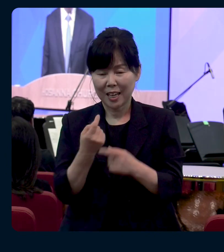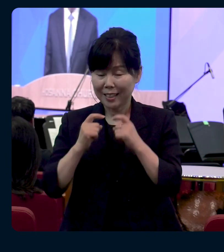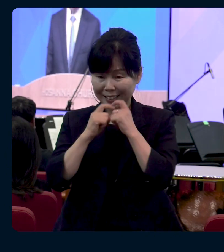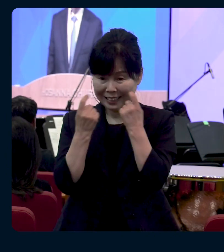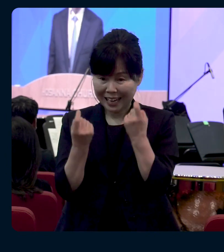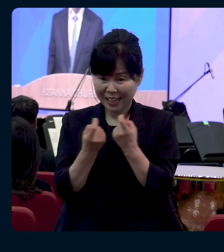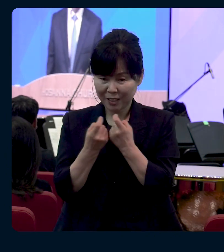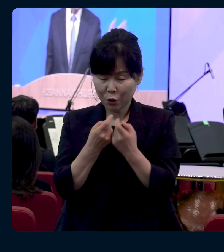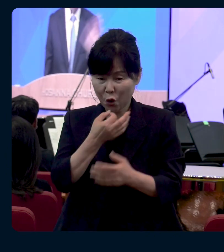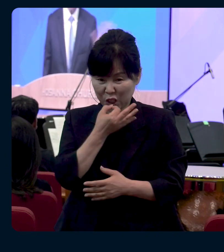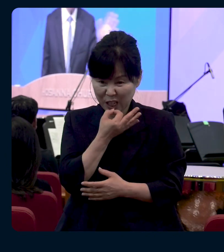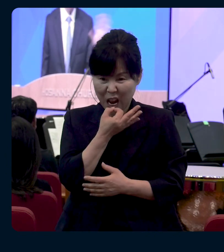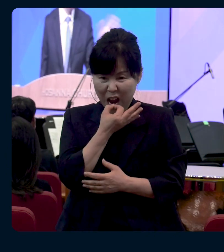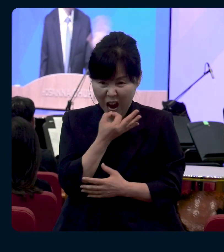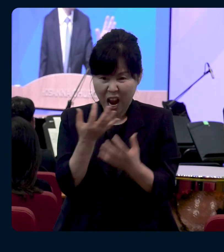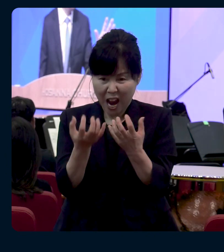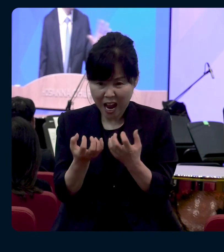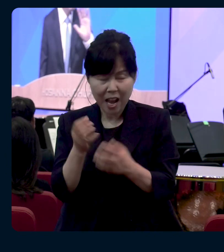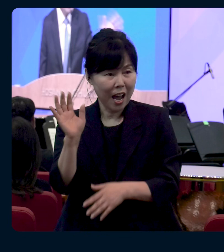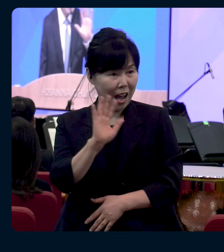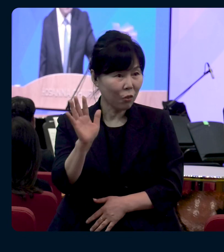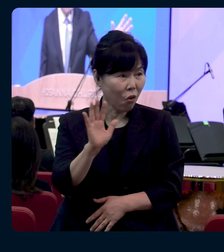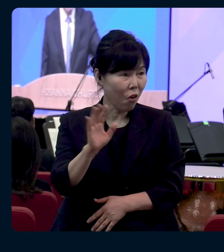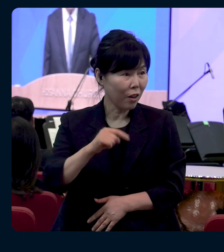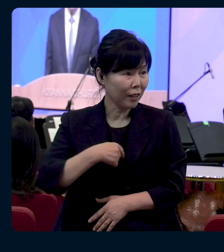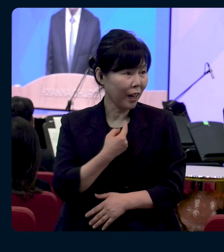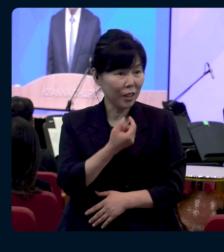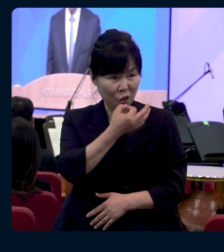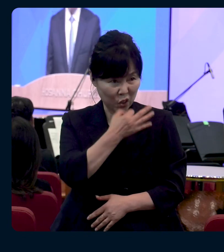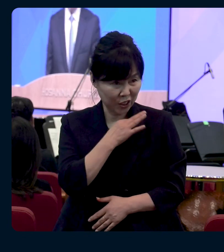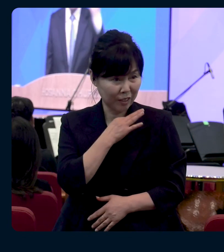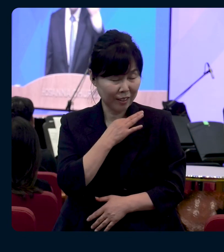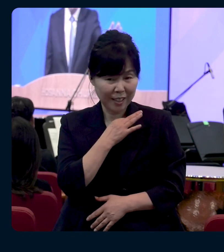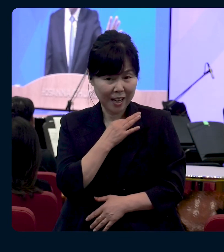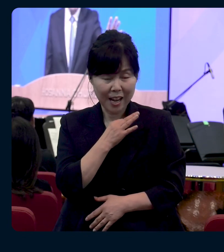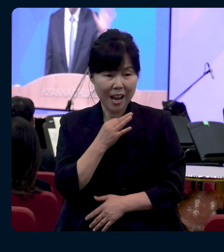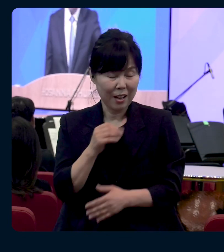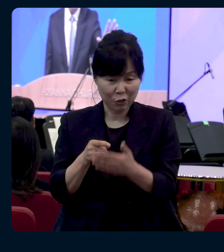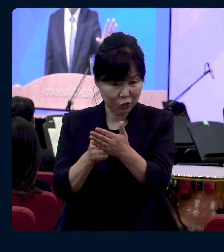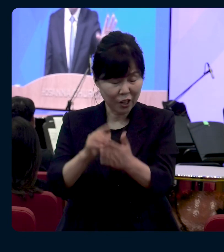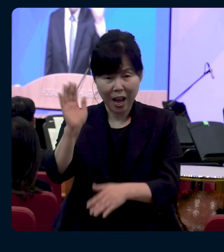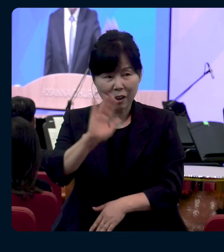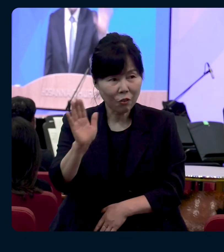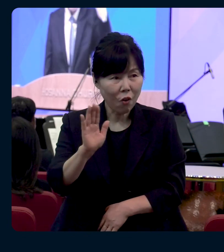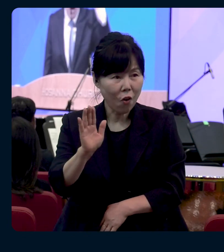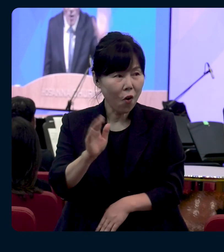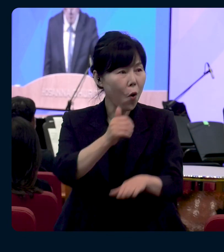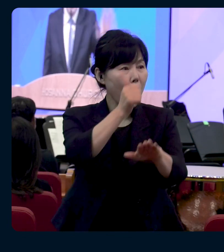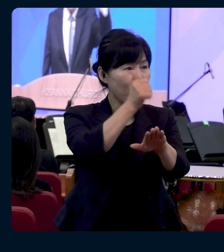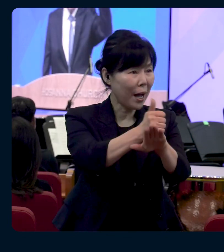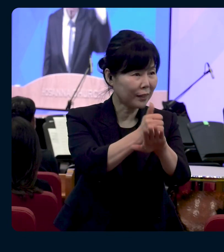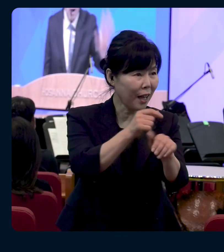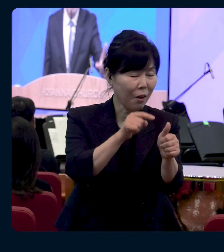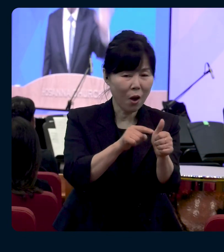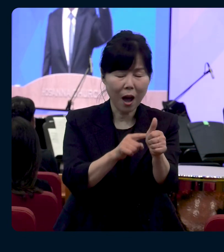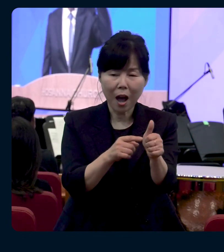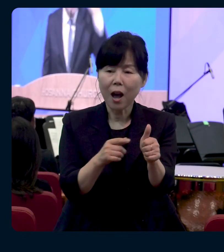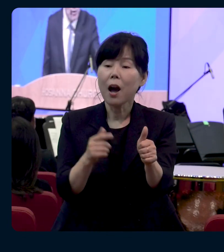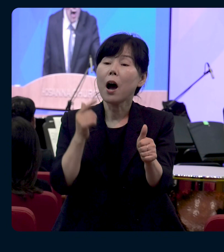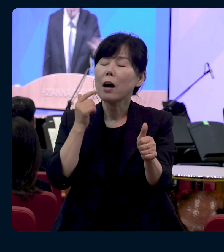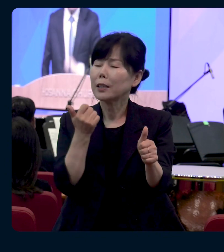않고, 자기들의 유익만 구하지 않고, 베냐민과 특별히 아버지 야곱을